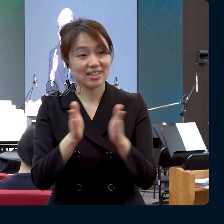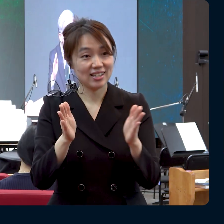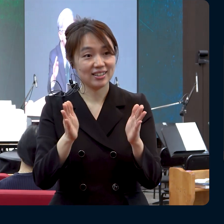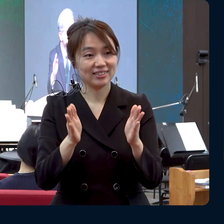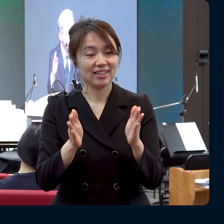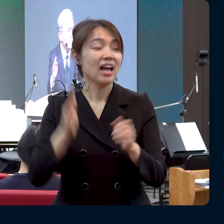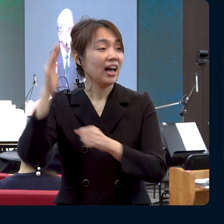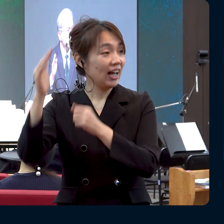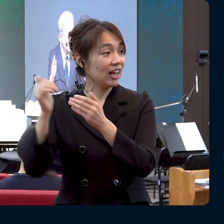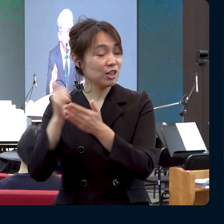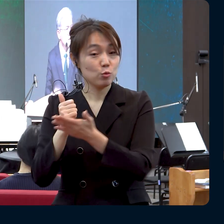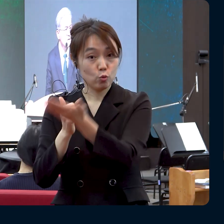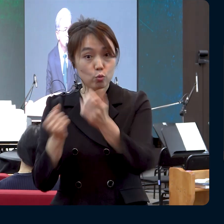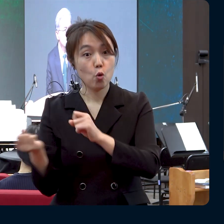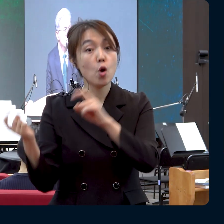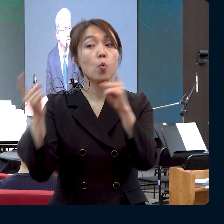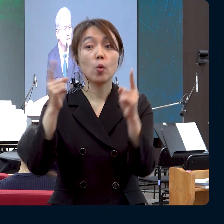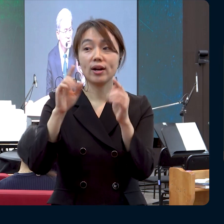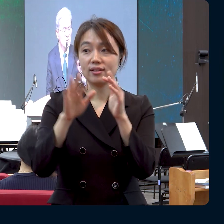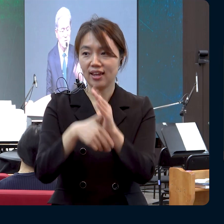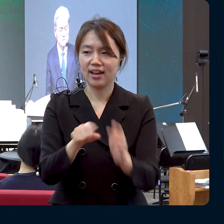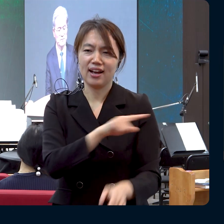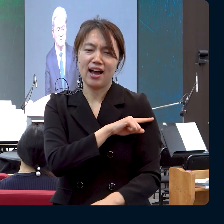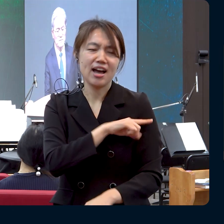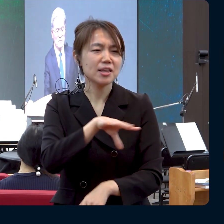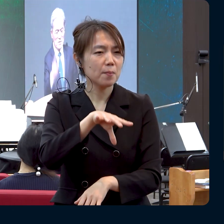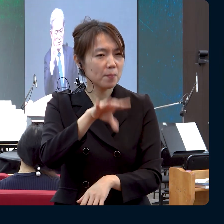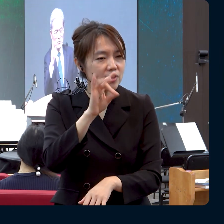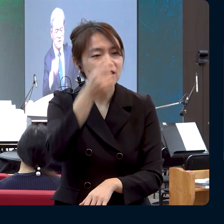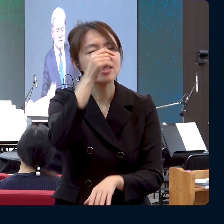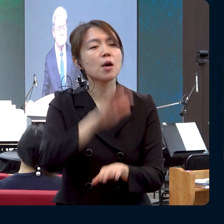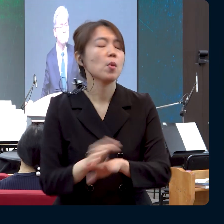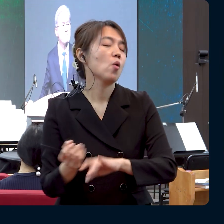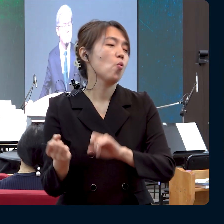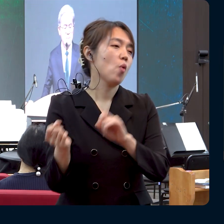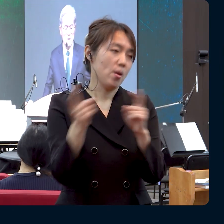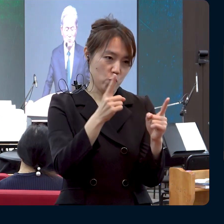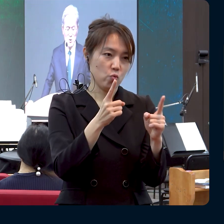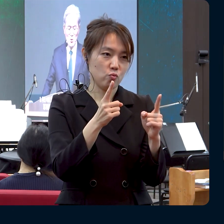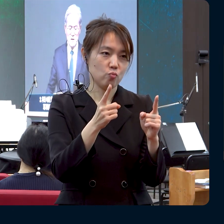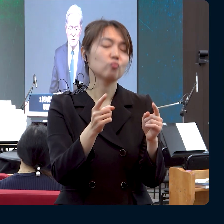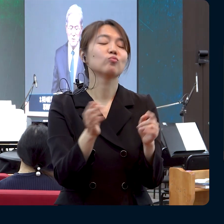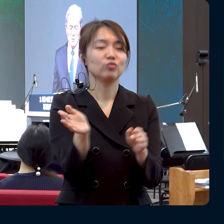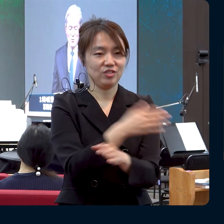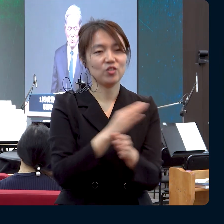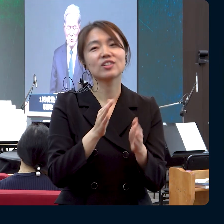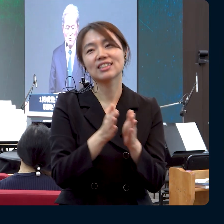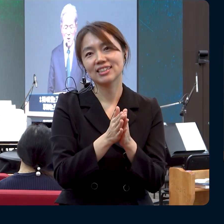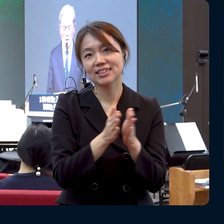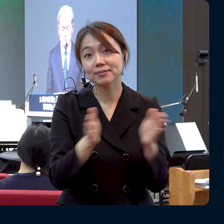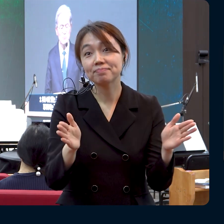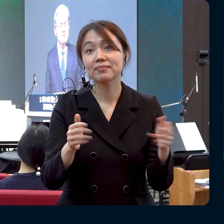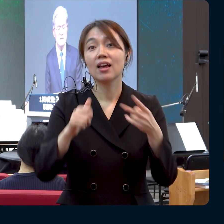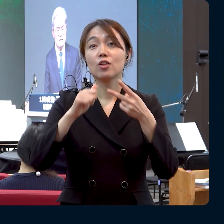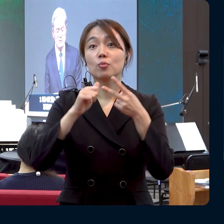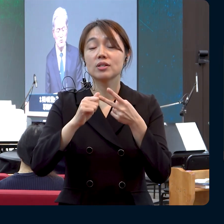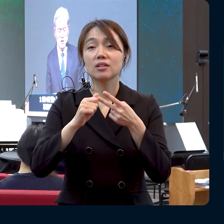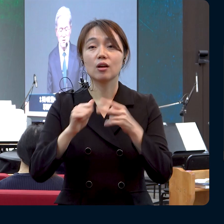먼저 예배의 회복으로 시작한다는 것, 이거죠. 두 번째, 우리 속에 있는 고통과